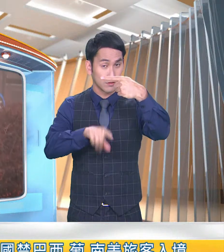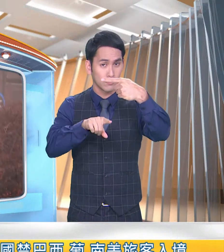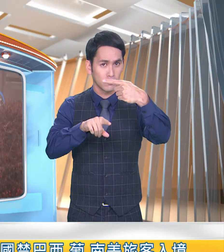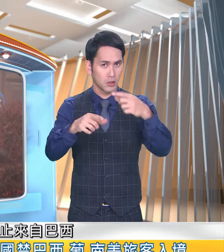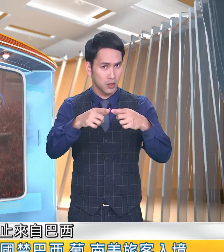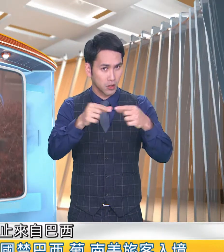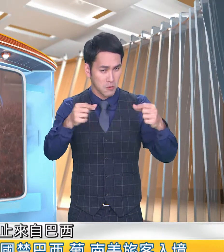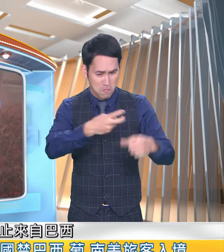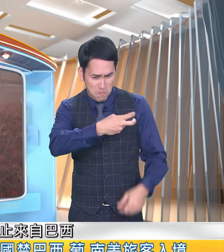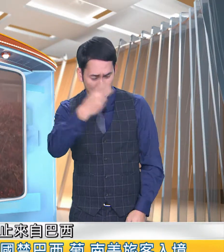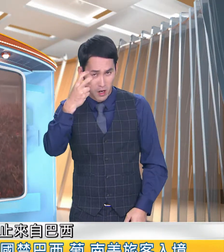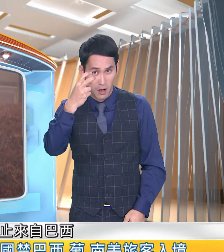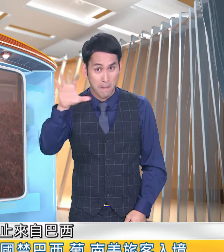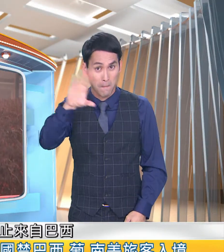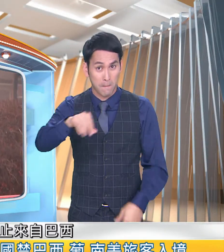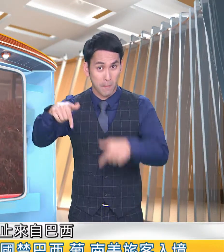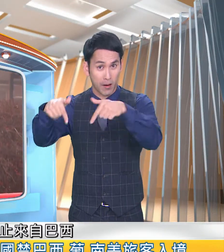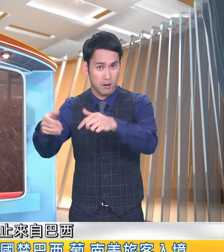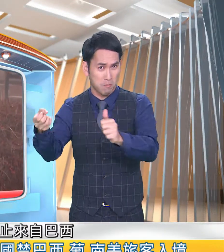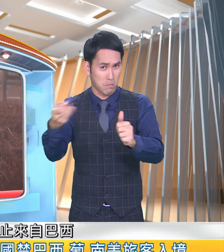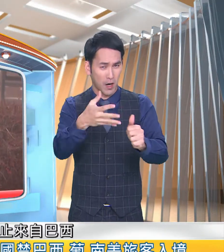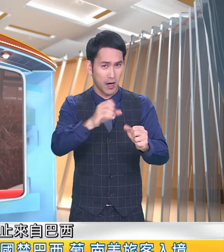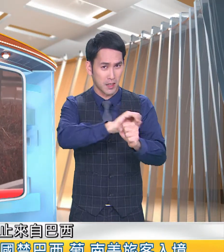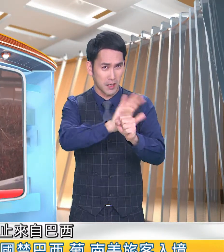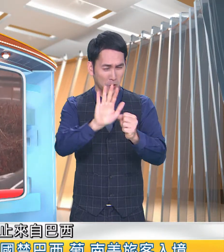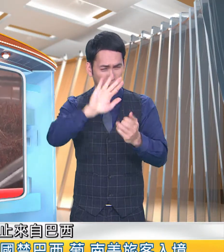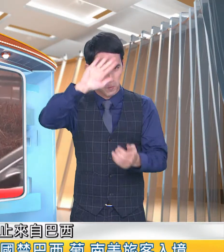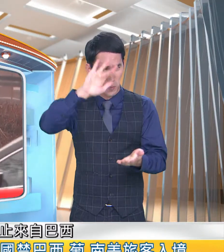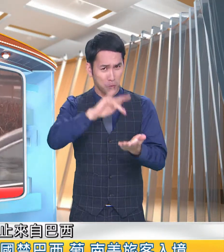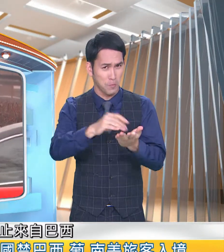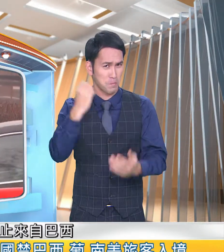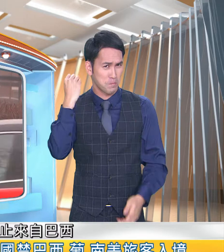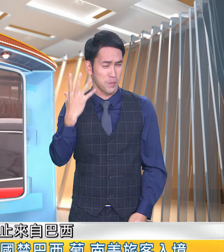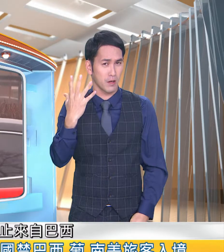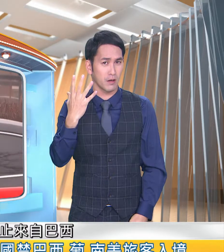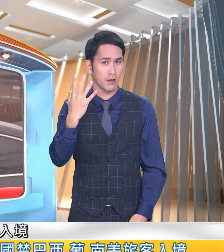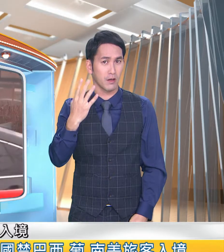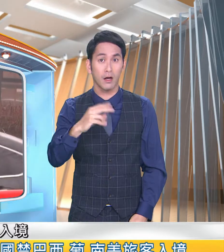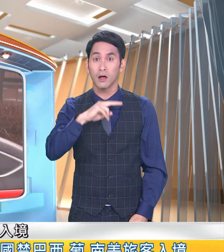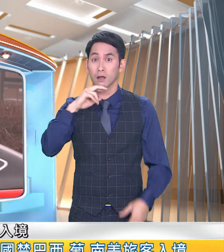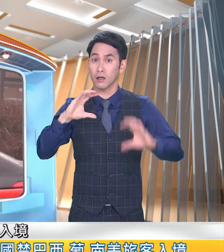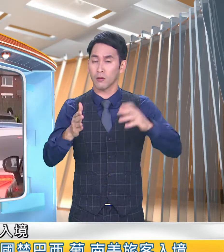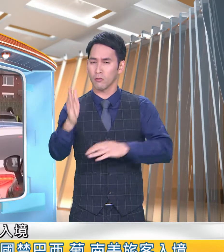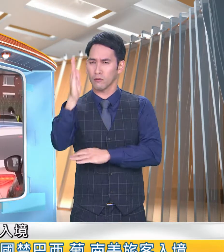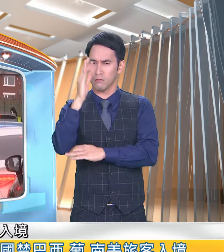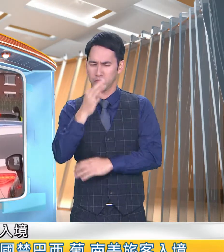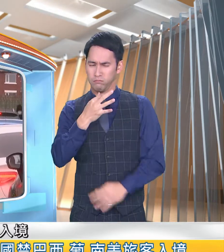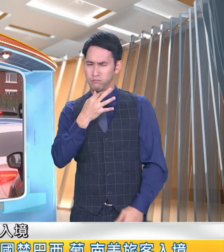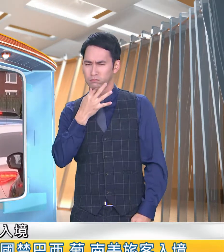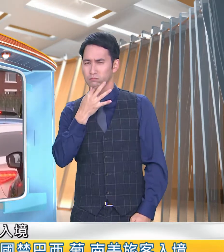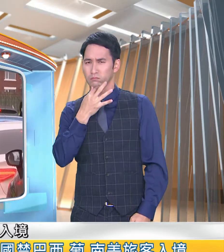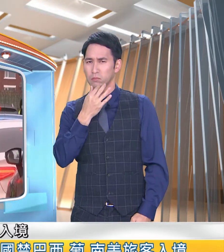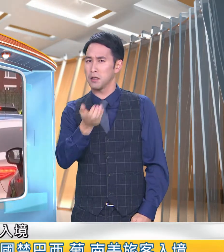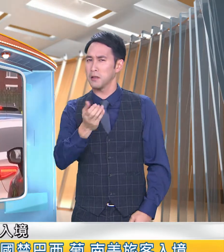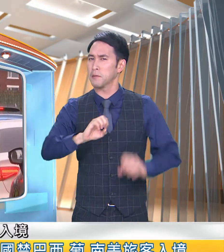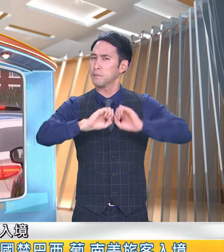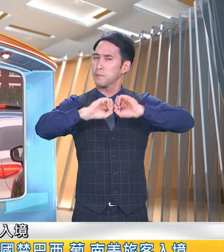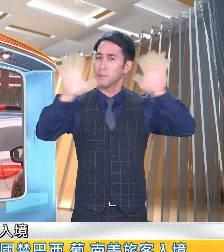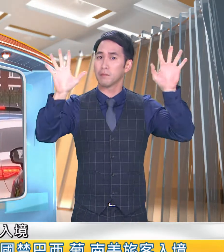英国刚刚宣布禁止来自巴西、南美多国的旅客入境，这是为